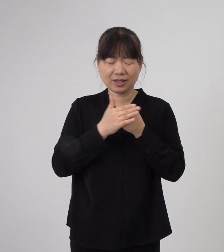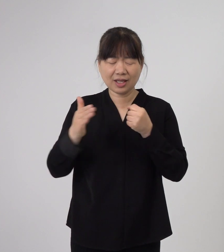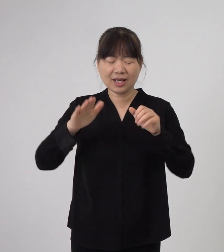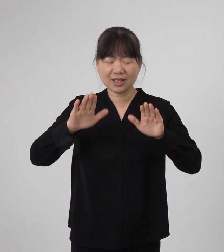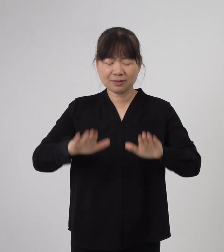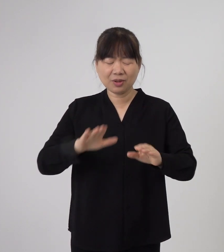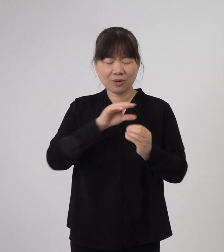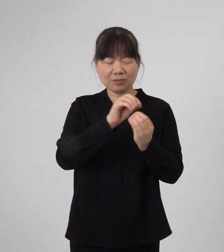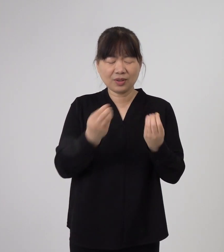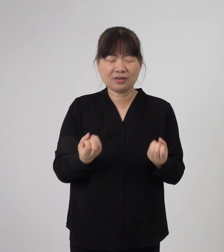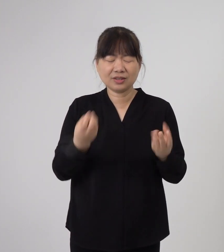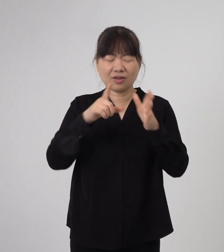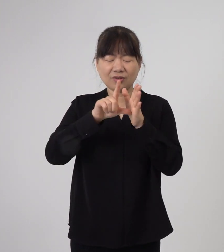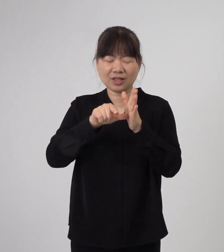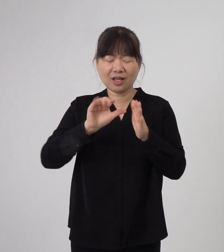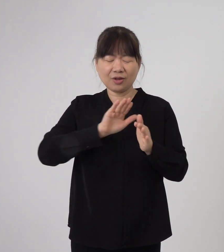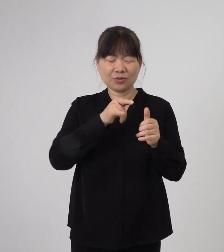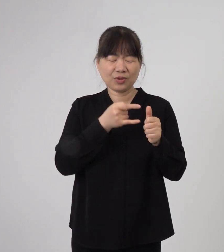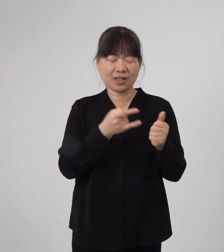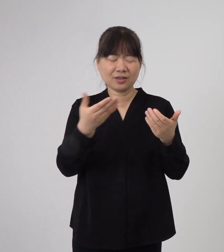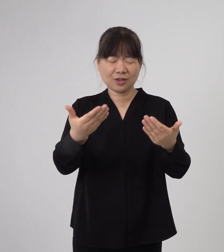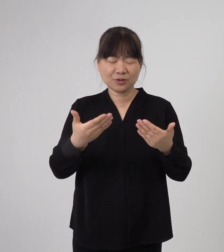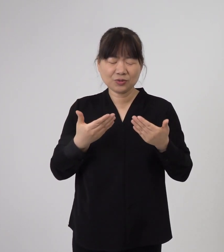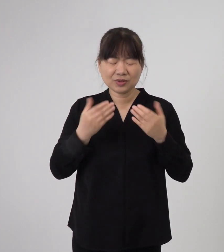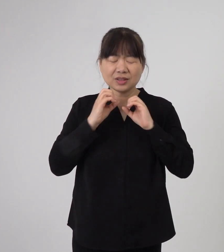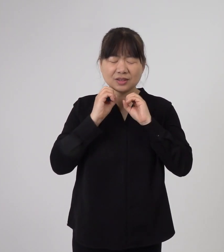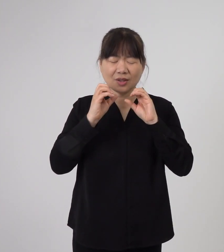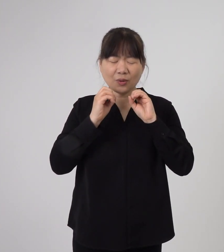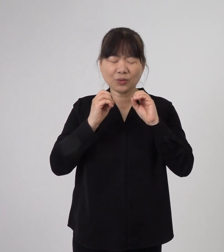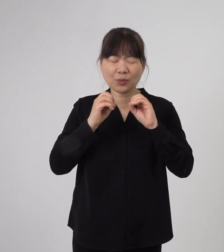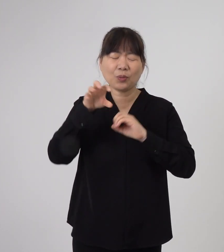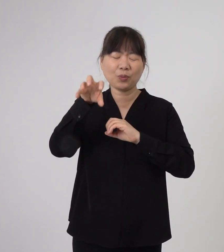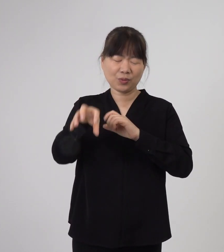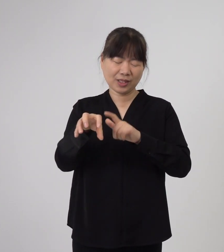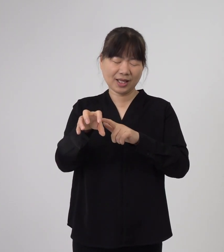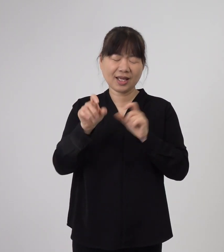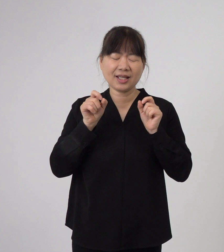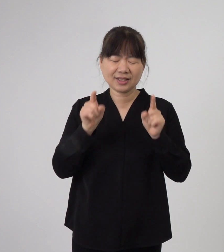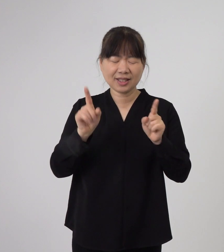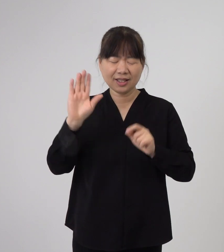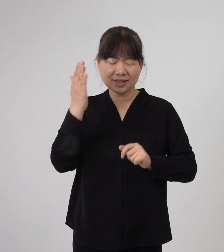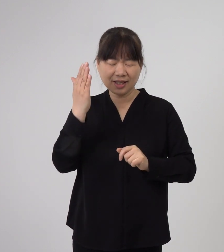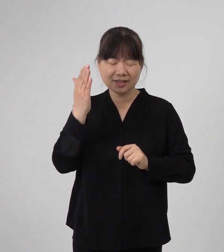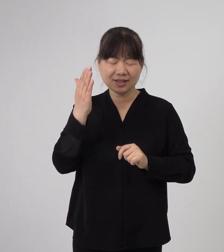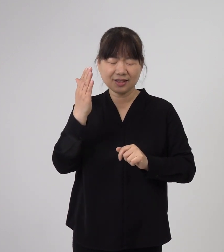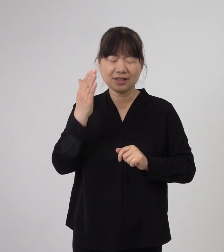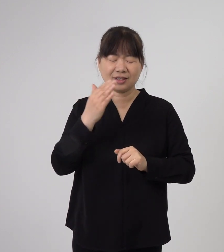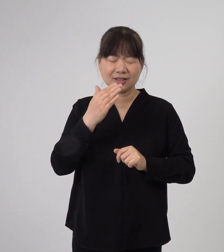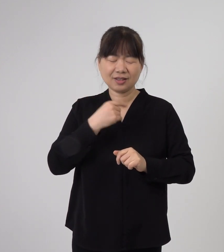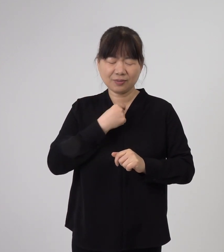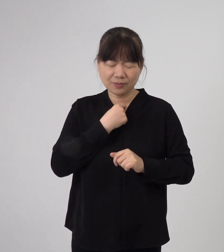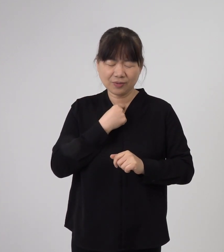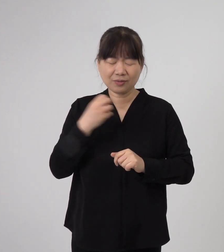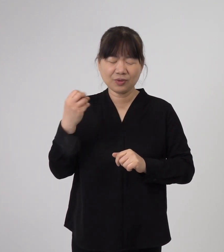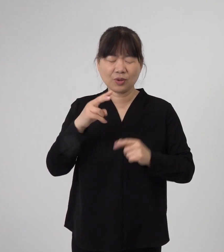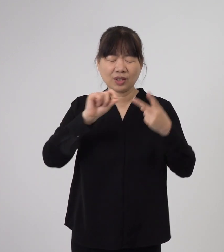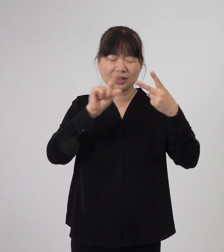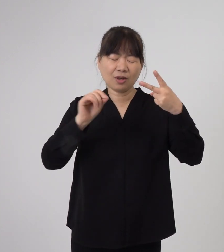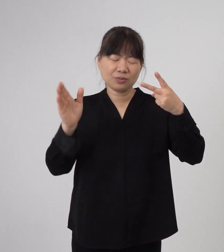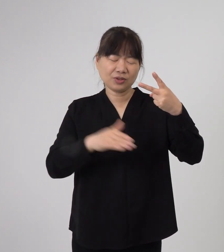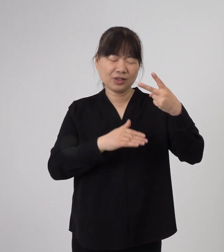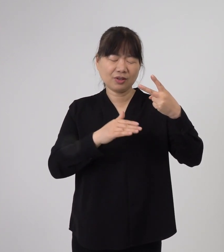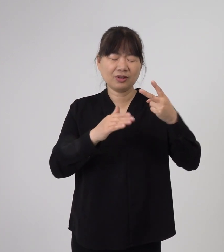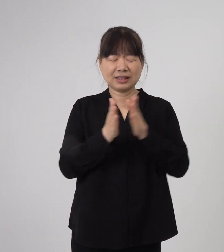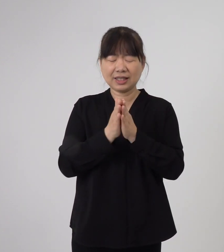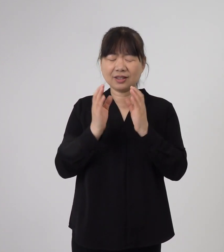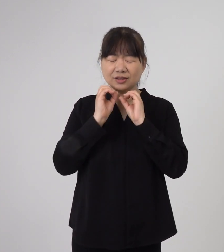이번 명절은 우리에게 주신 그런 선교의 현장 기회가 되게 하시고, 또 2월부터 시작되는